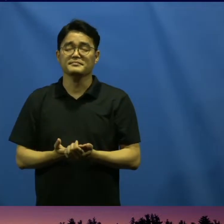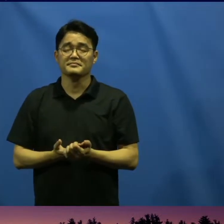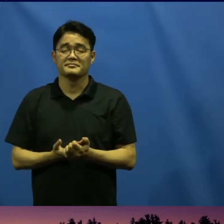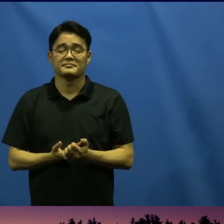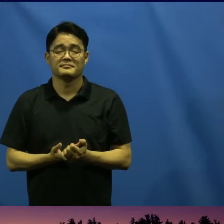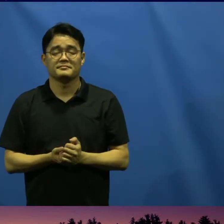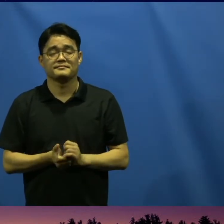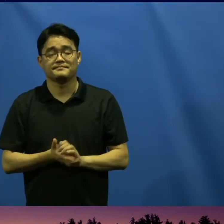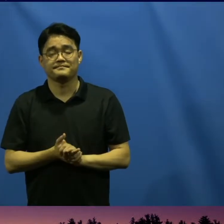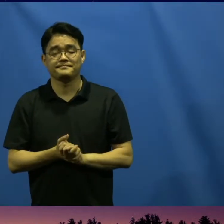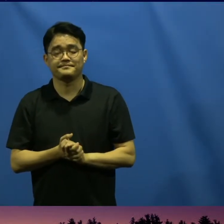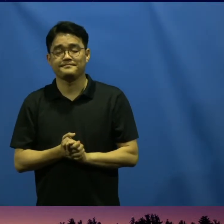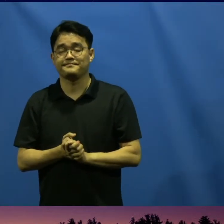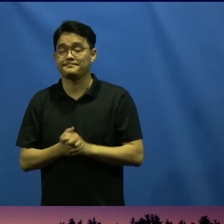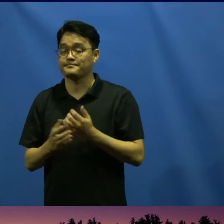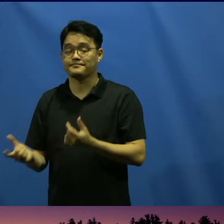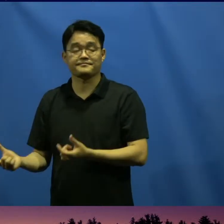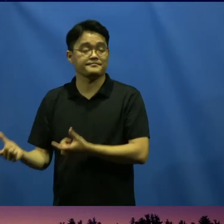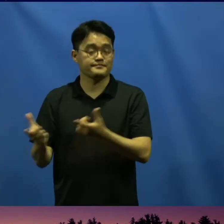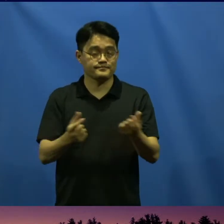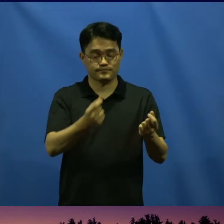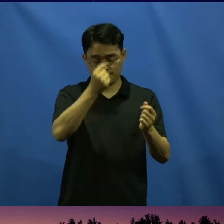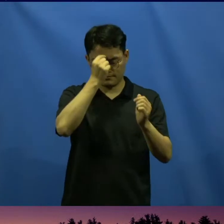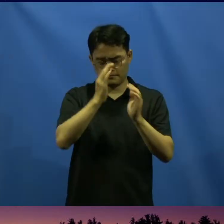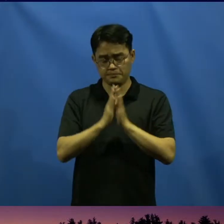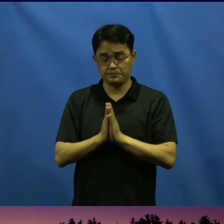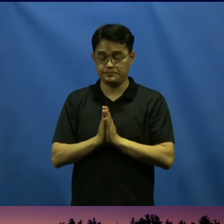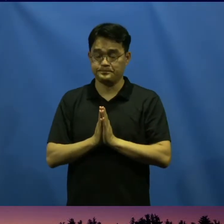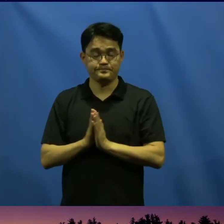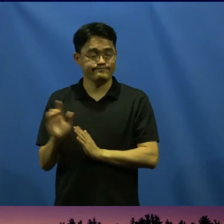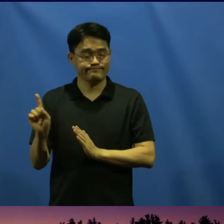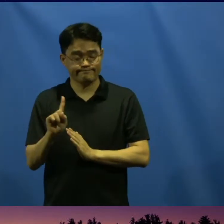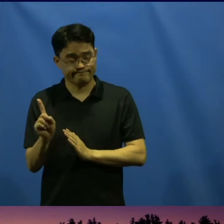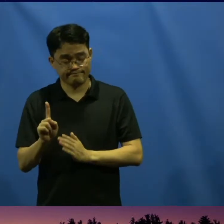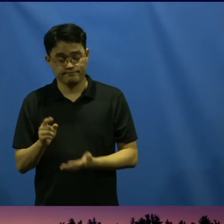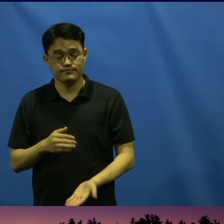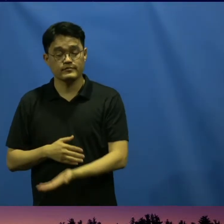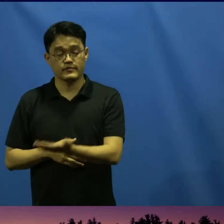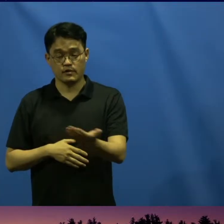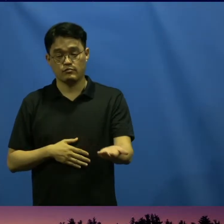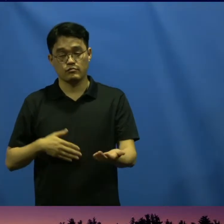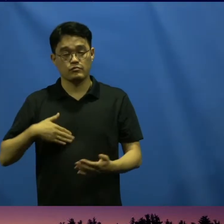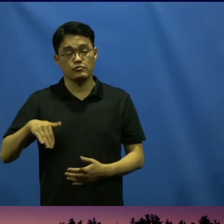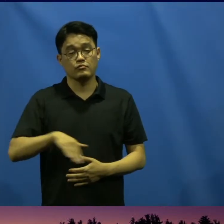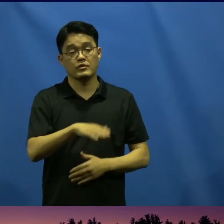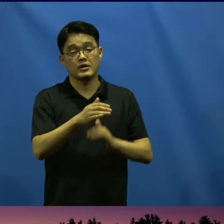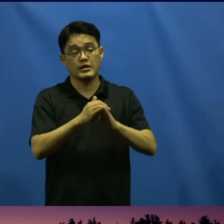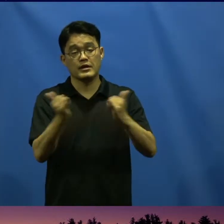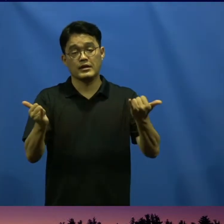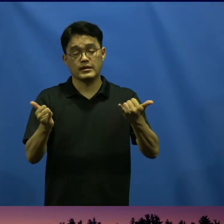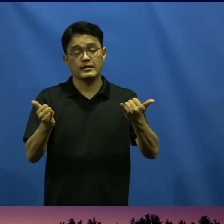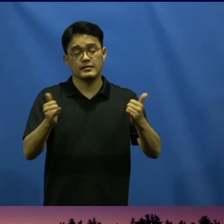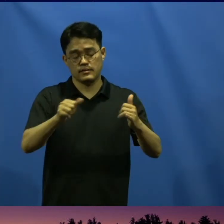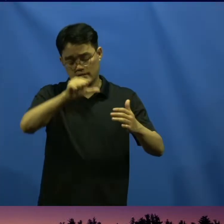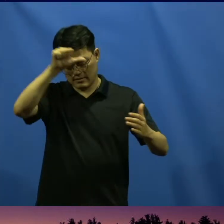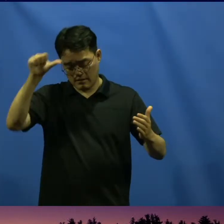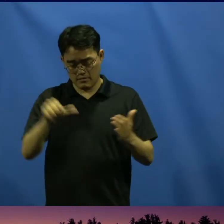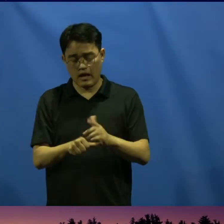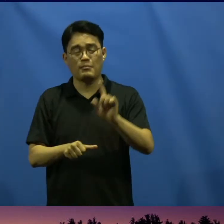인생은 딱 한 번입니다. 누구에게나 죽음은 옵니다.